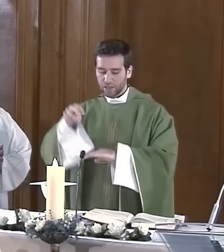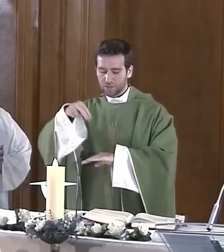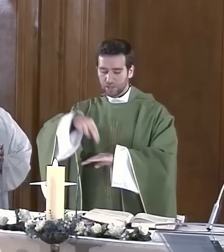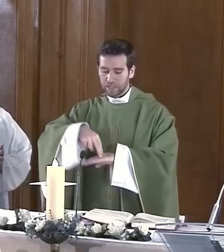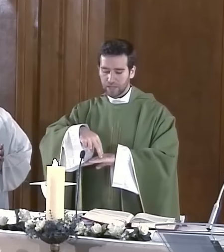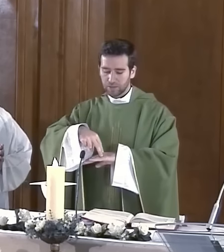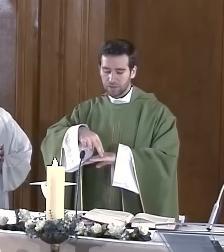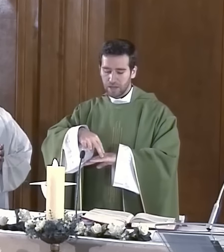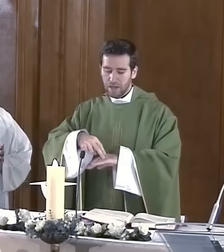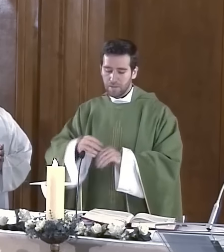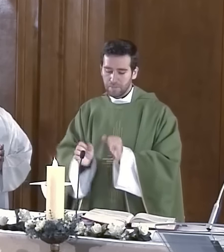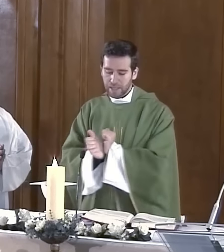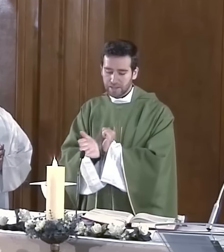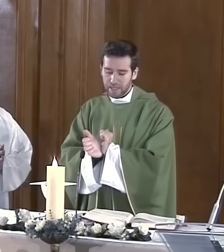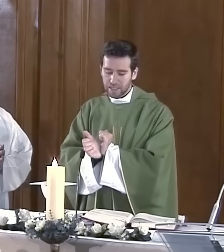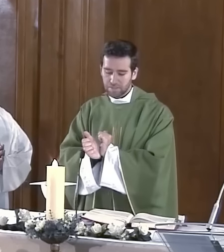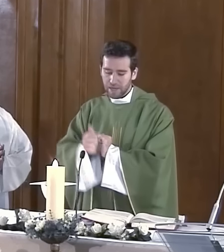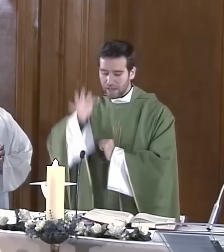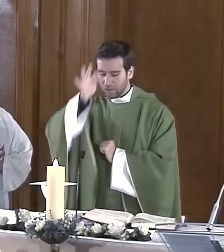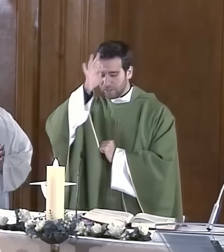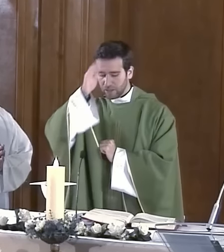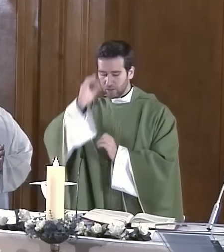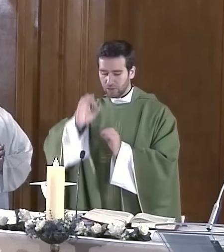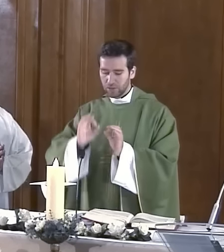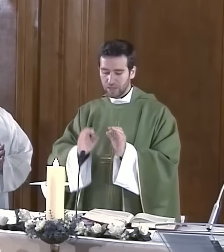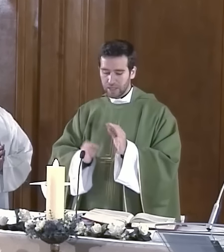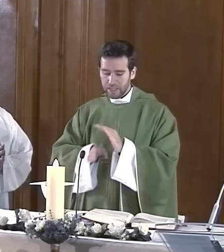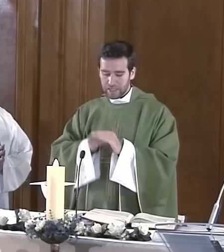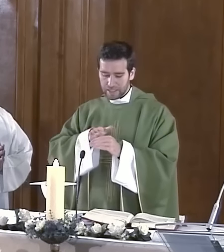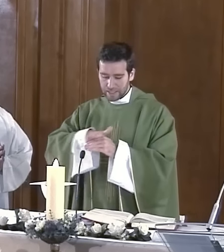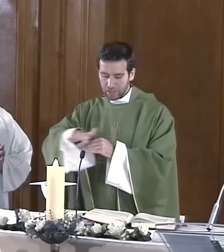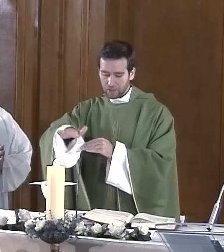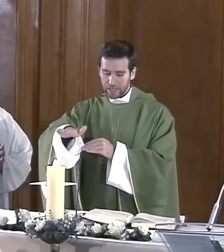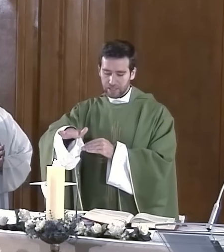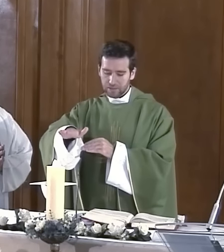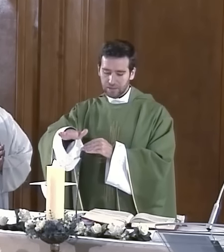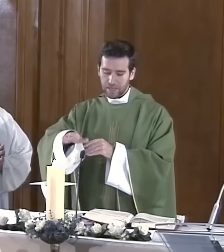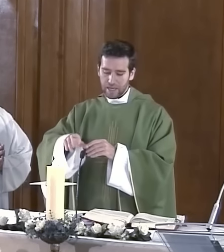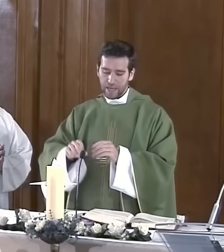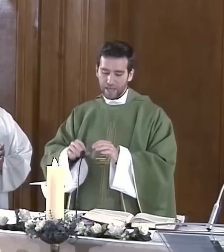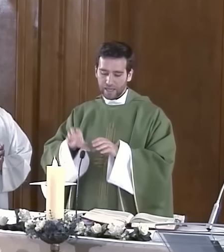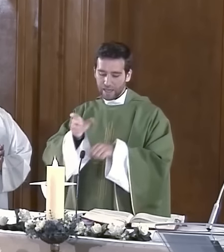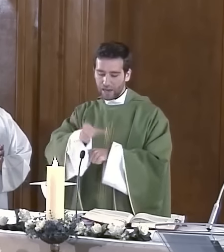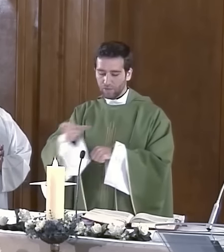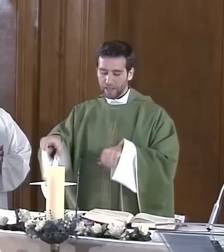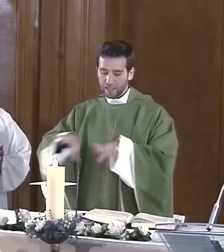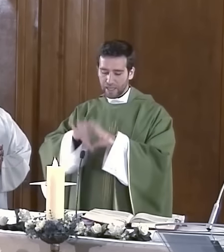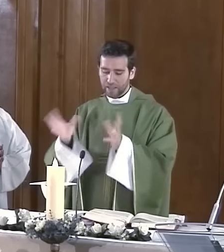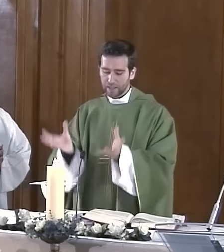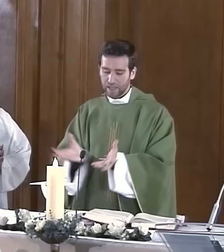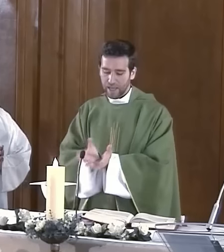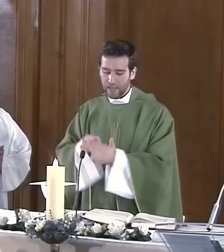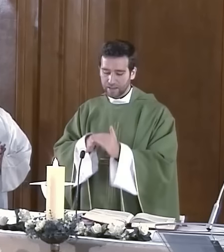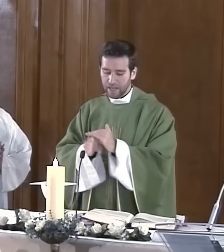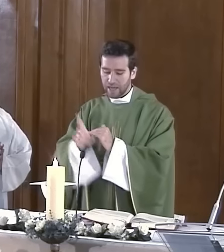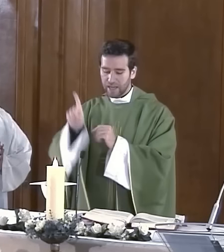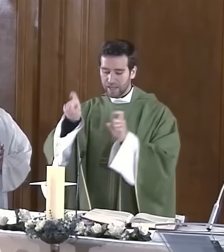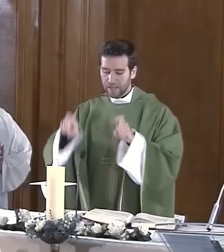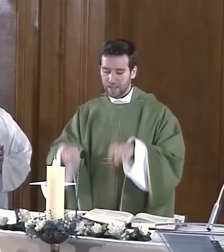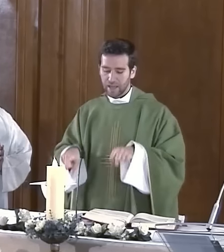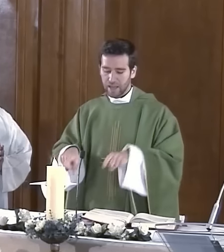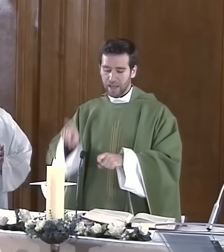Señor resucitado, mientras espera el domingo, sin ocaso, en el que la humanidad